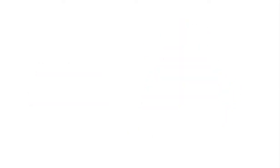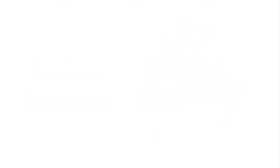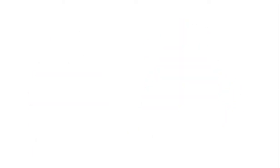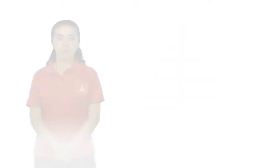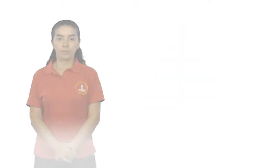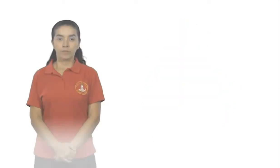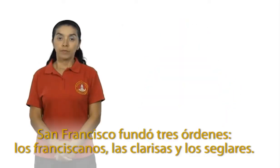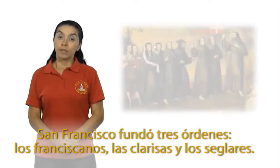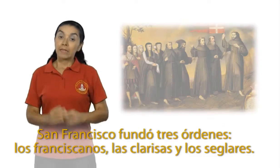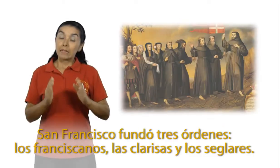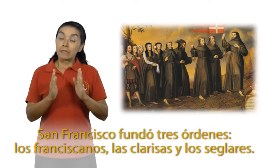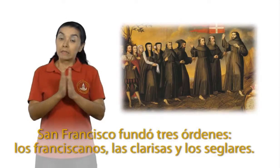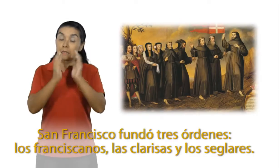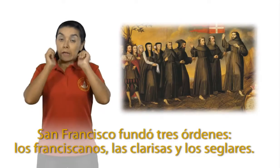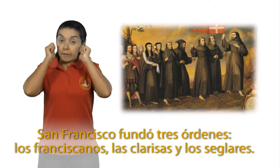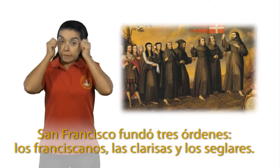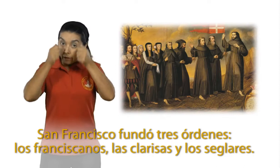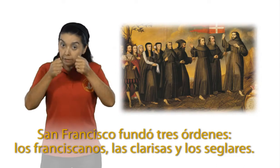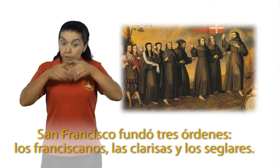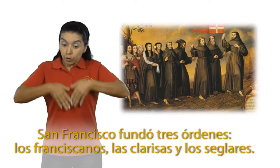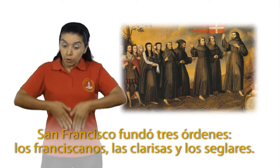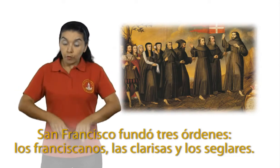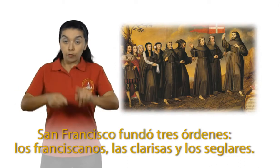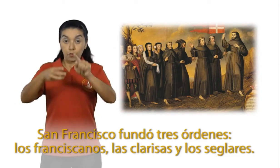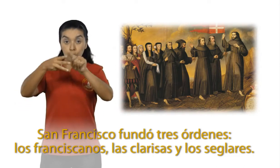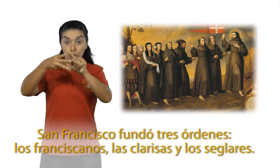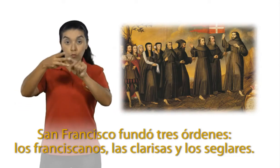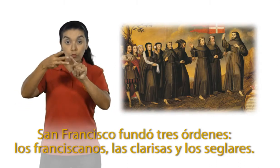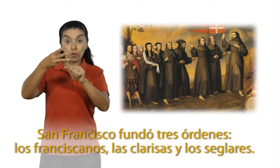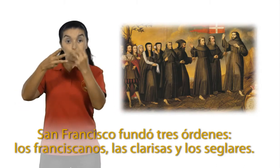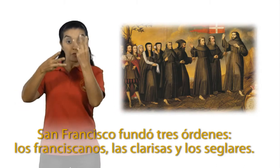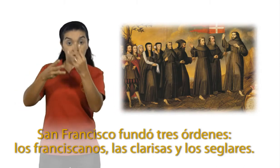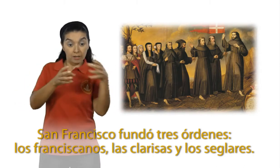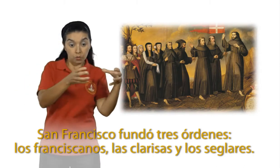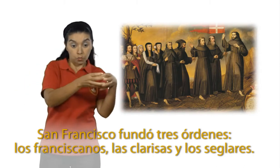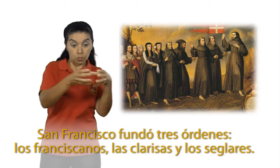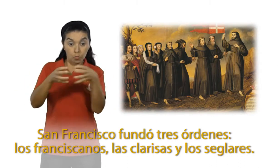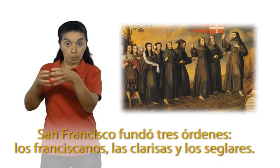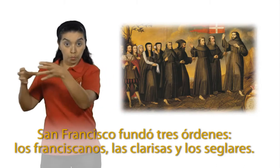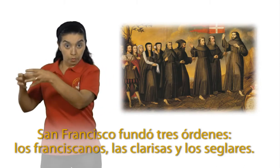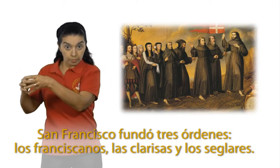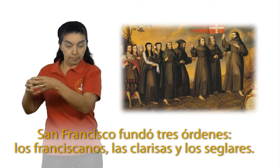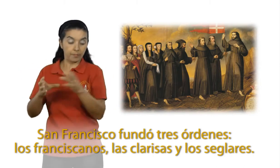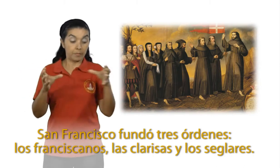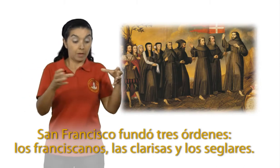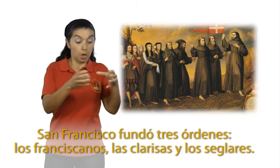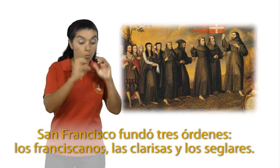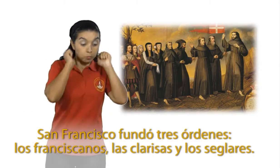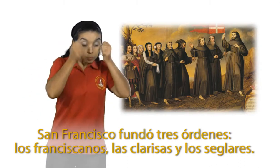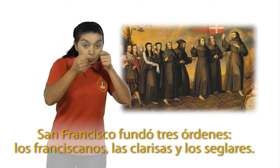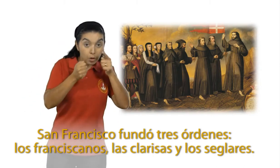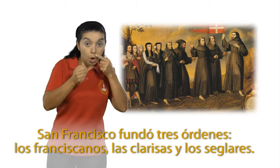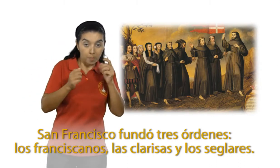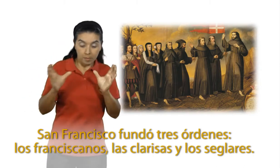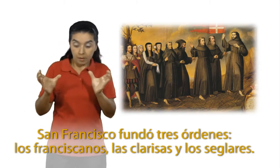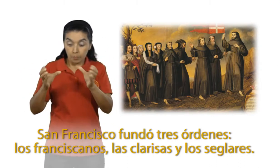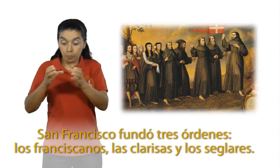San Francisco fundó tres órdenes, los franciscanos, las clarizas